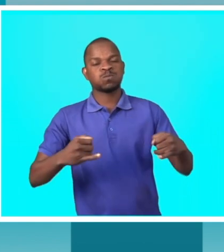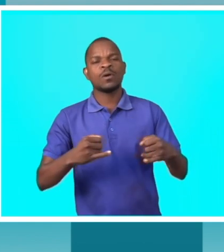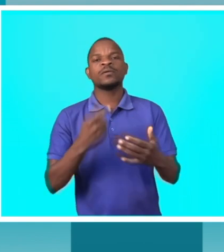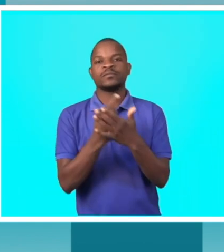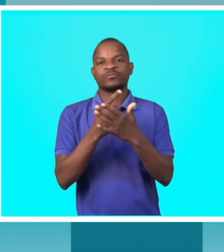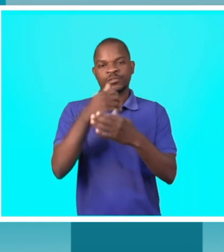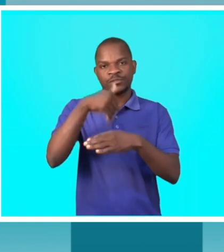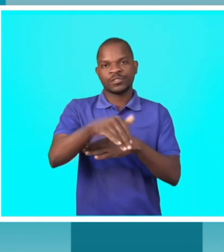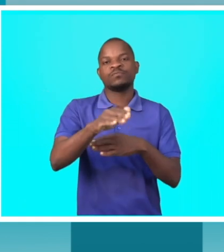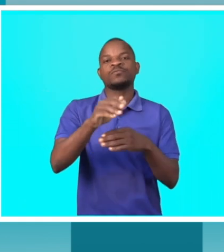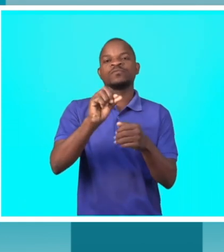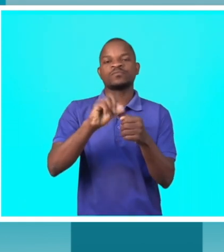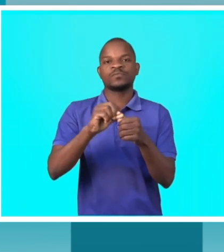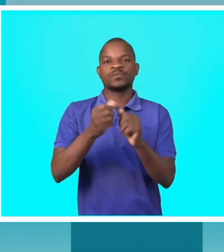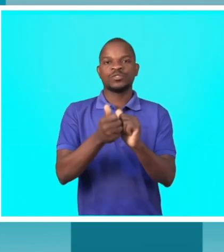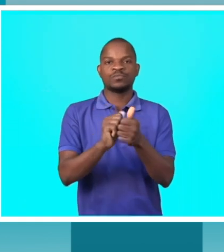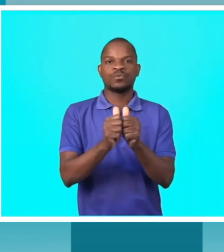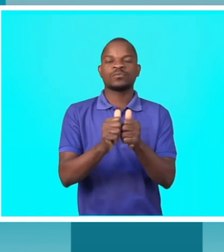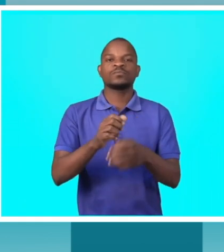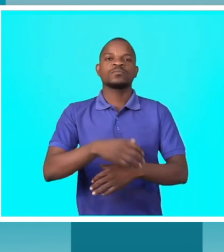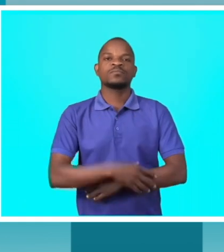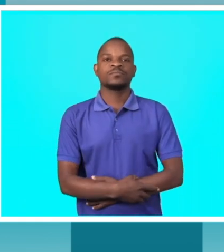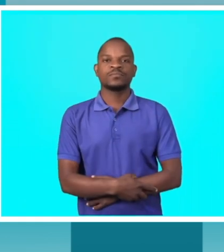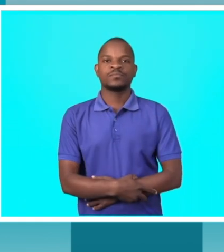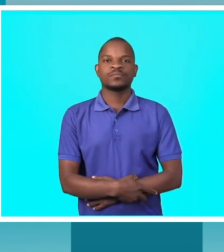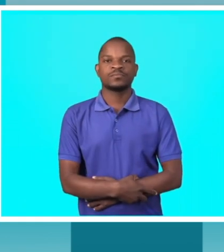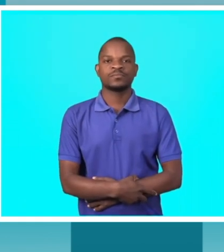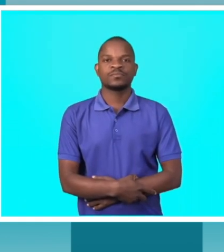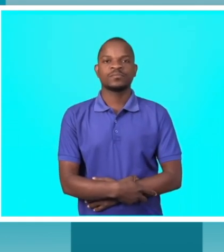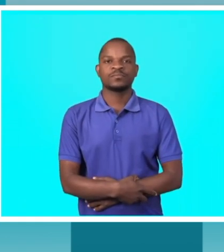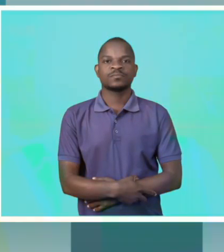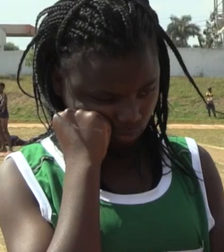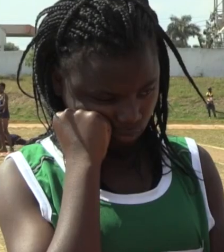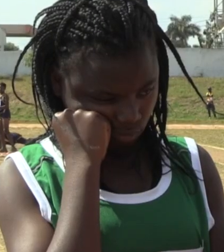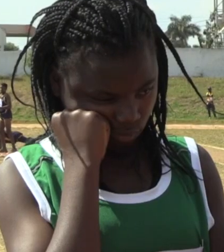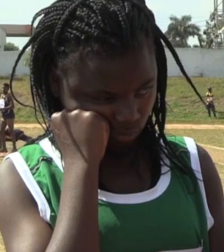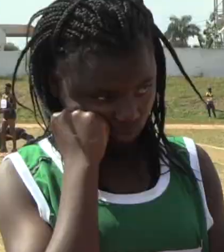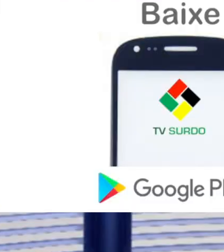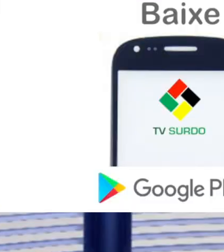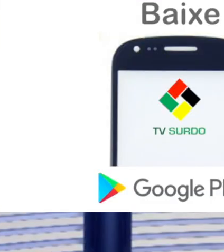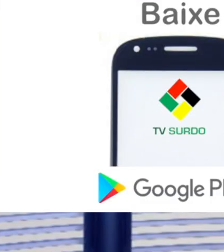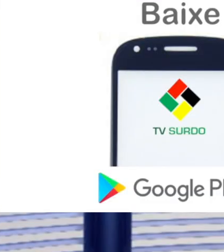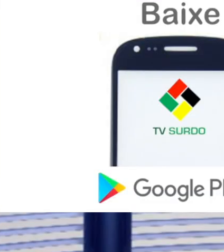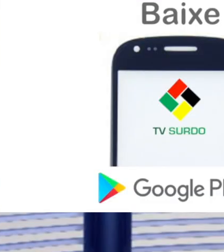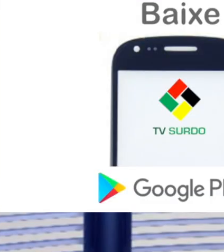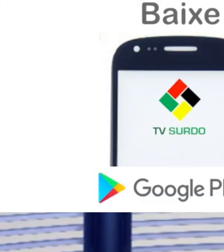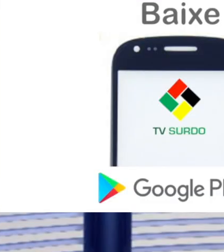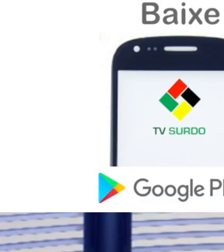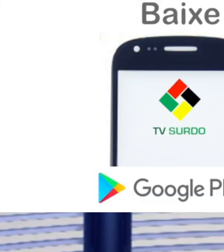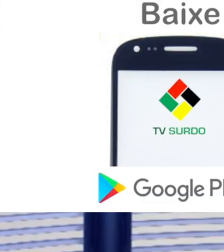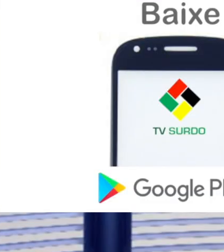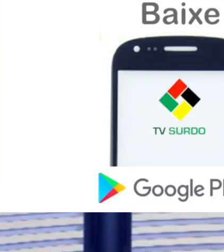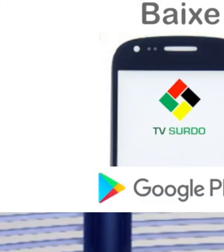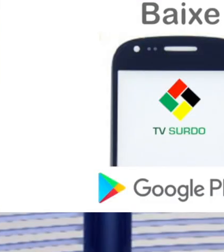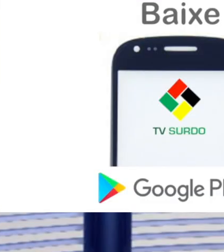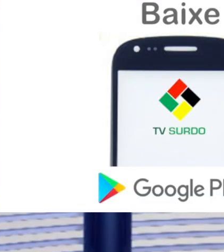obesidade E É sempre bom Praticar vários desportos Vamos observar A primeira